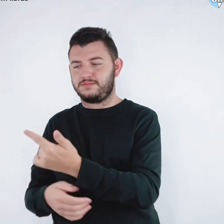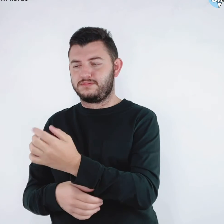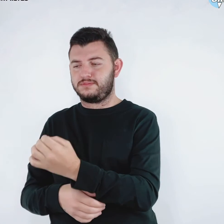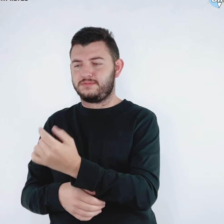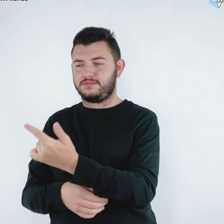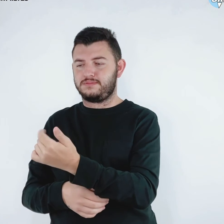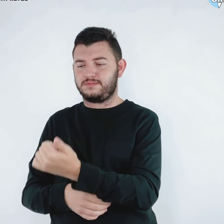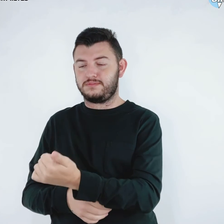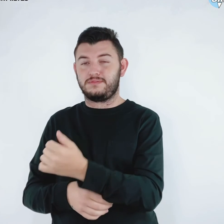perdeu